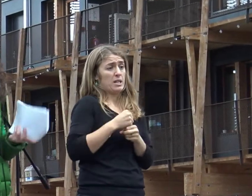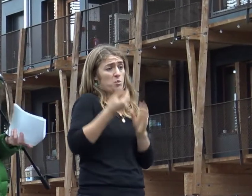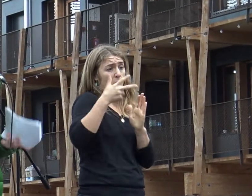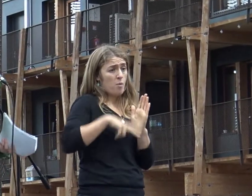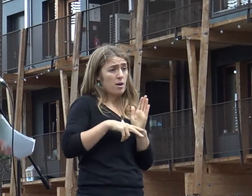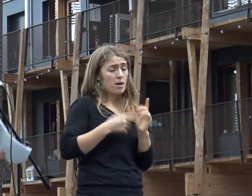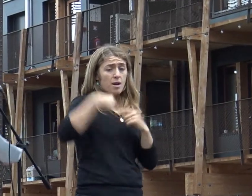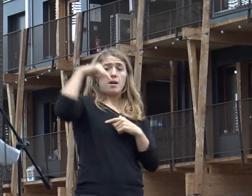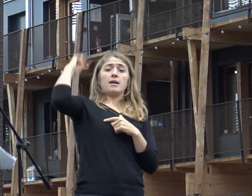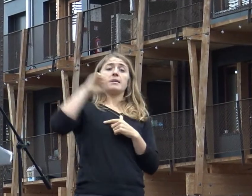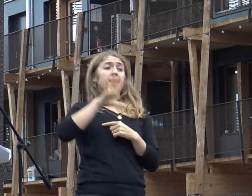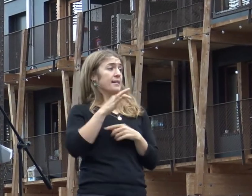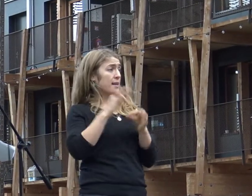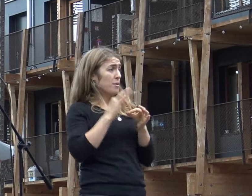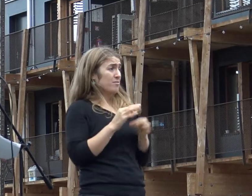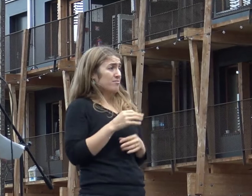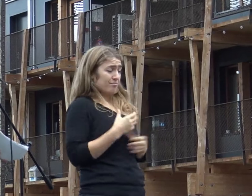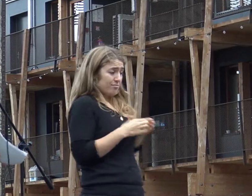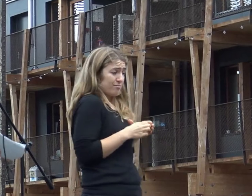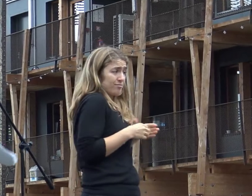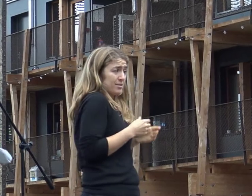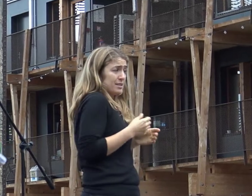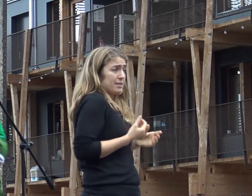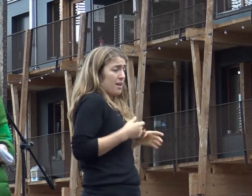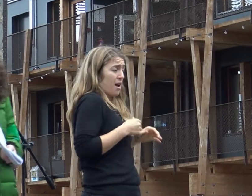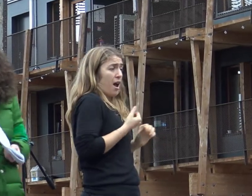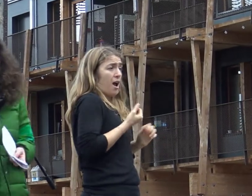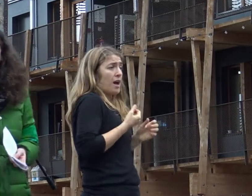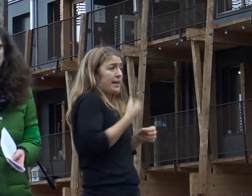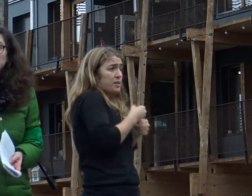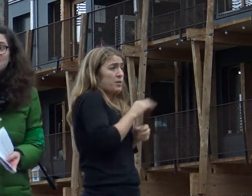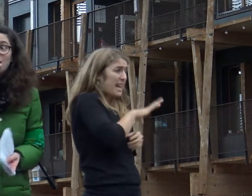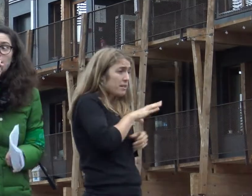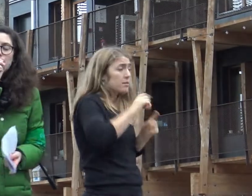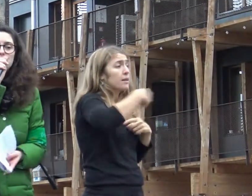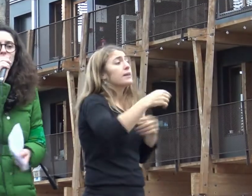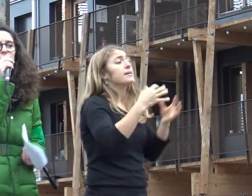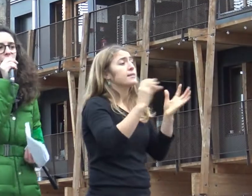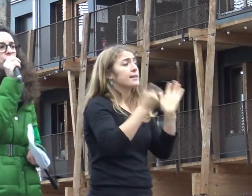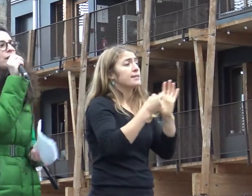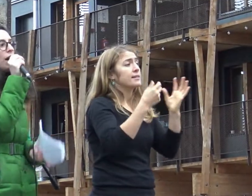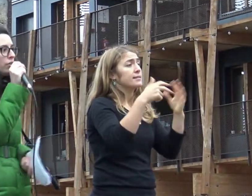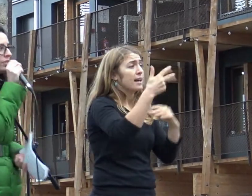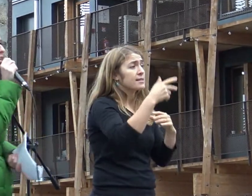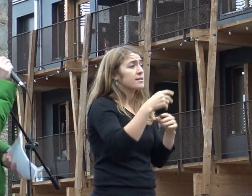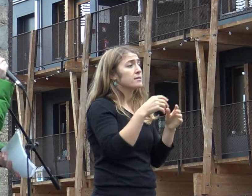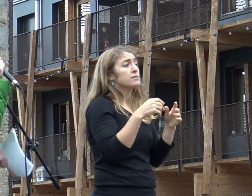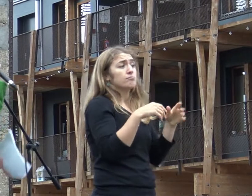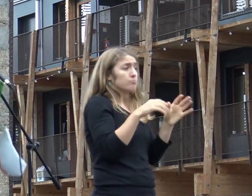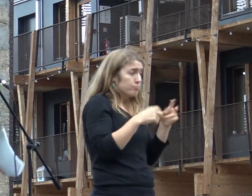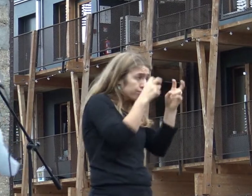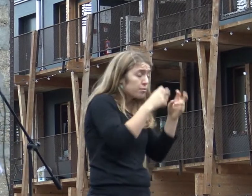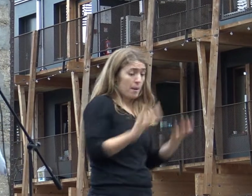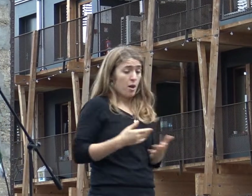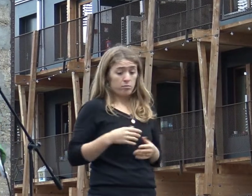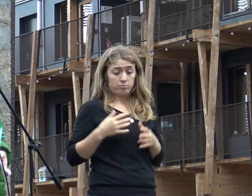était 5 à essayer de monter ce premier rassemblement. Le 13, on était un peu plus. Et là, pour aujourd'hui, on est presque 40 à